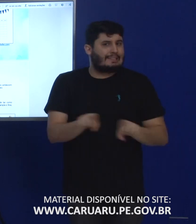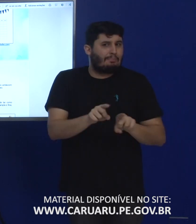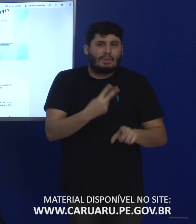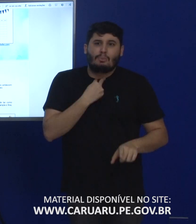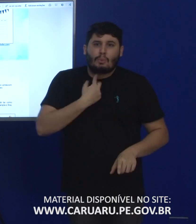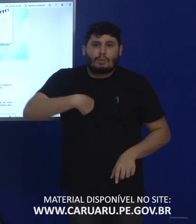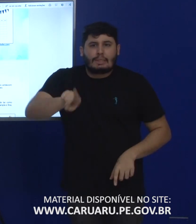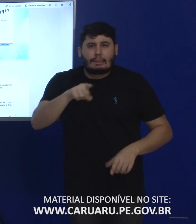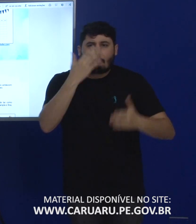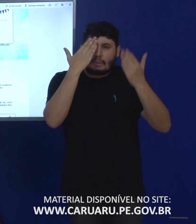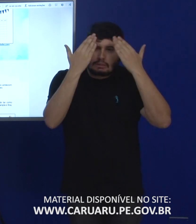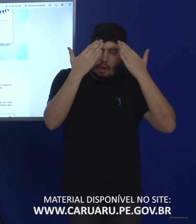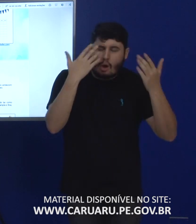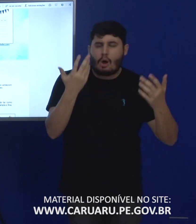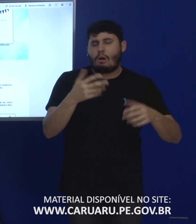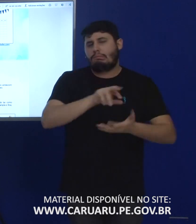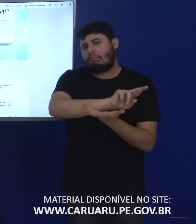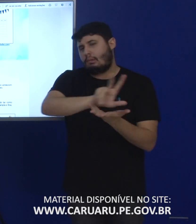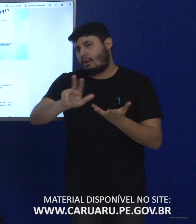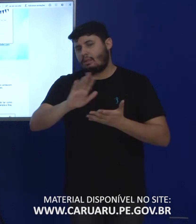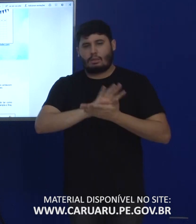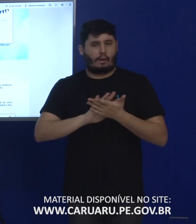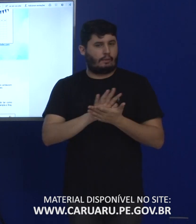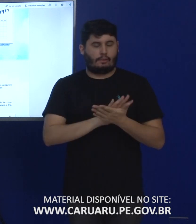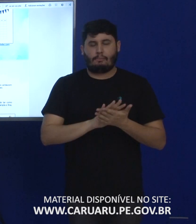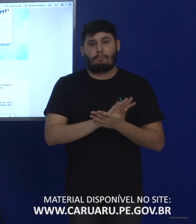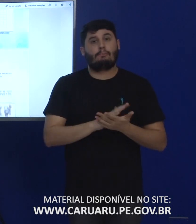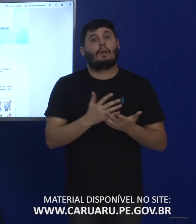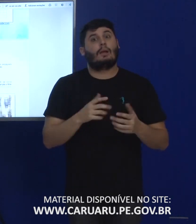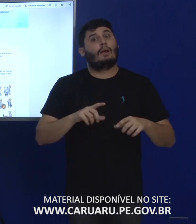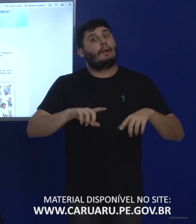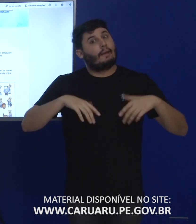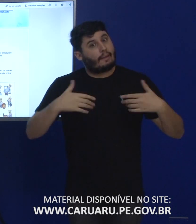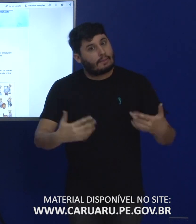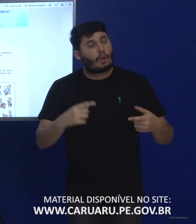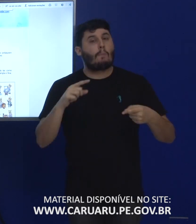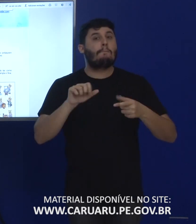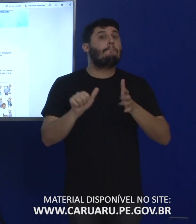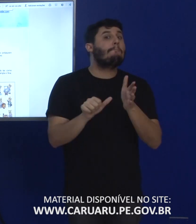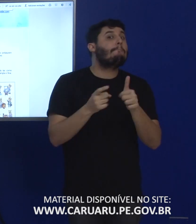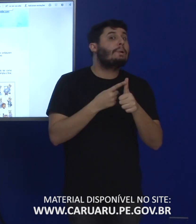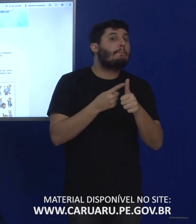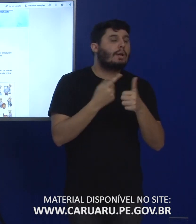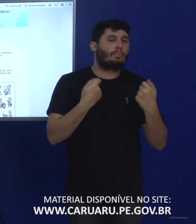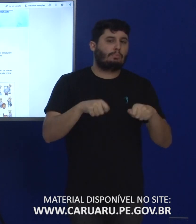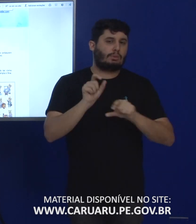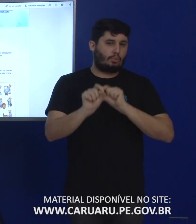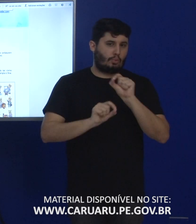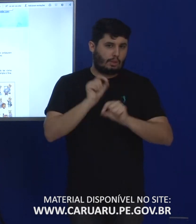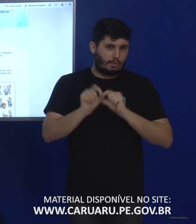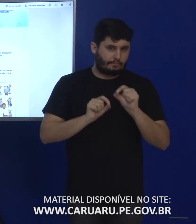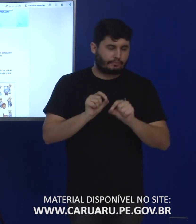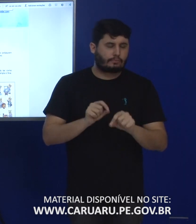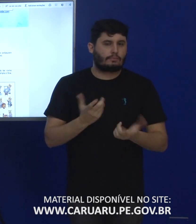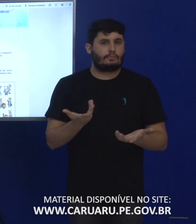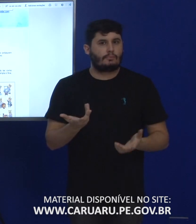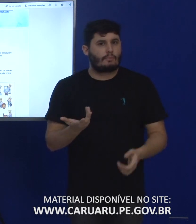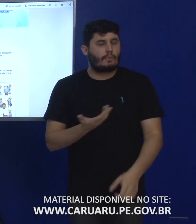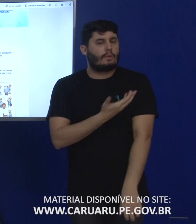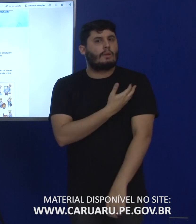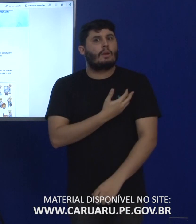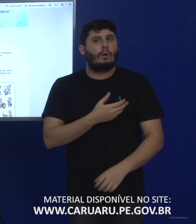terapias de maneira geral. Então, o primeiro ponto de orientação é esse, uma rotina. Aqueles que sabem